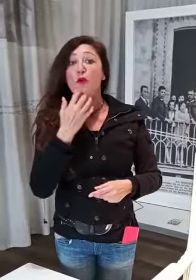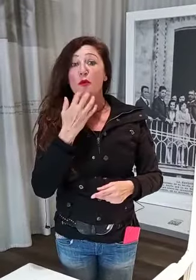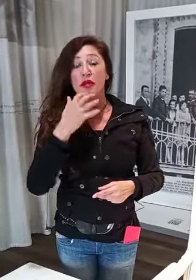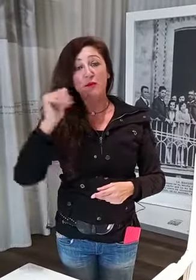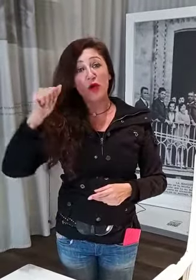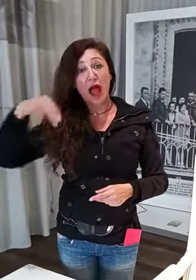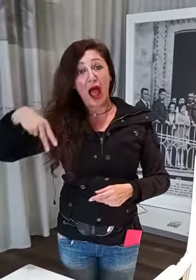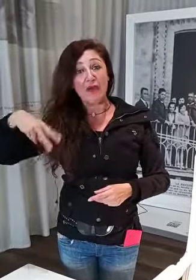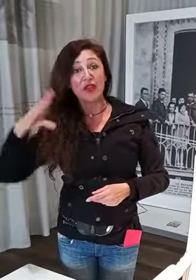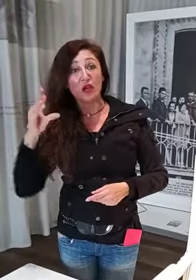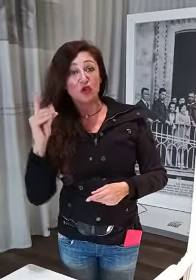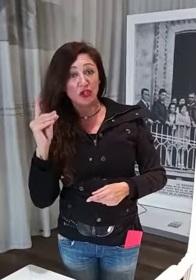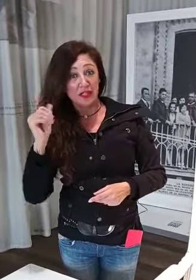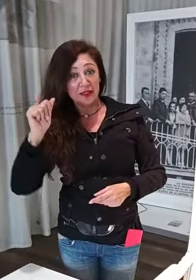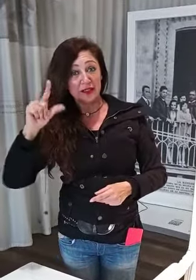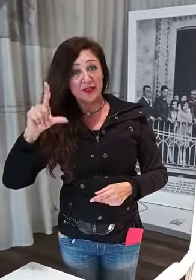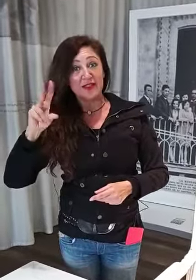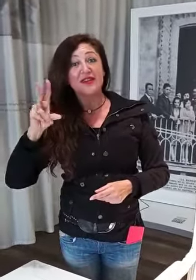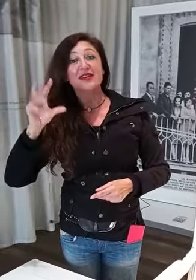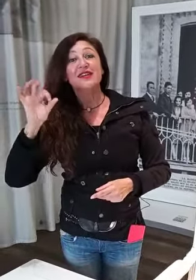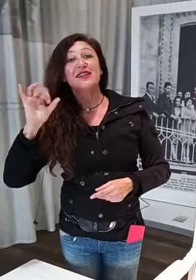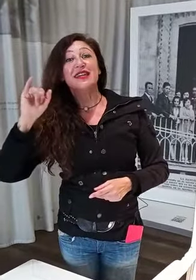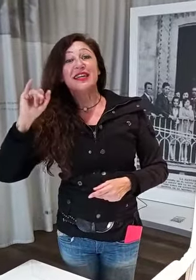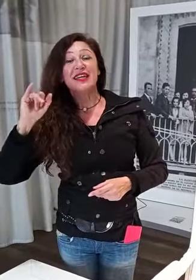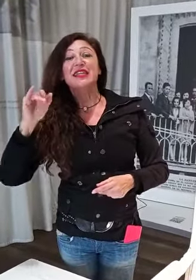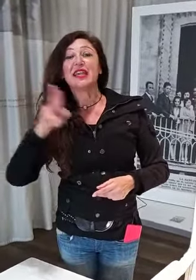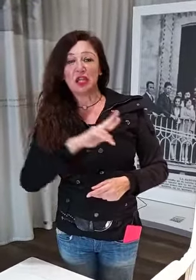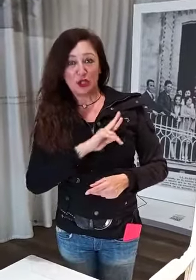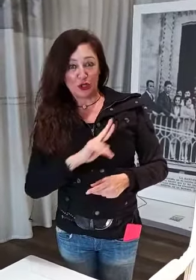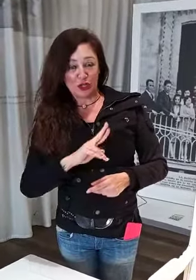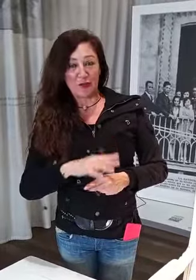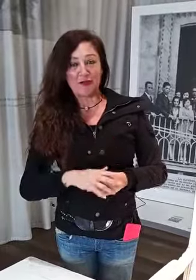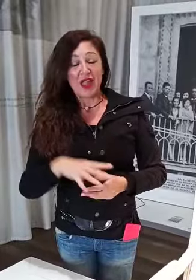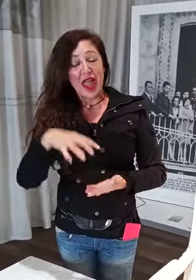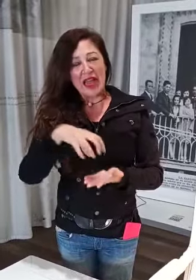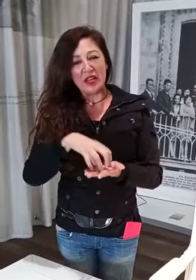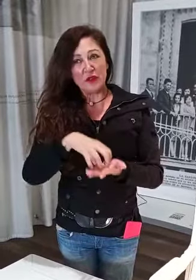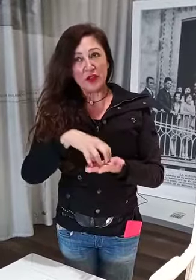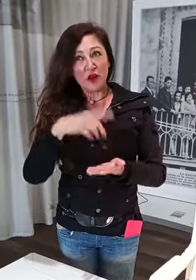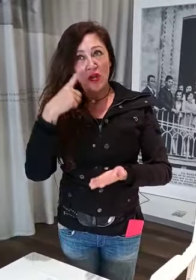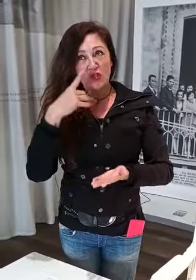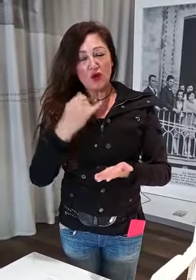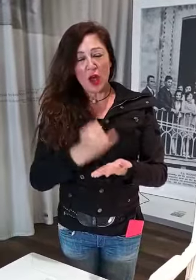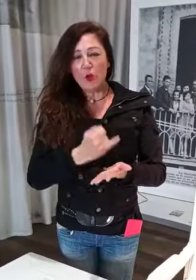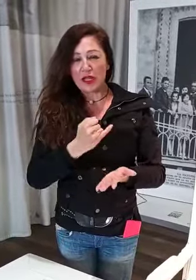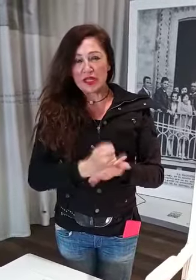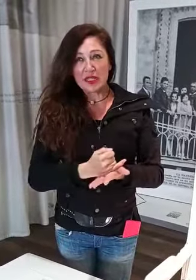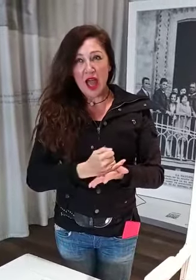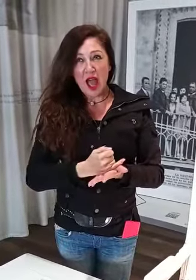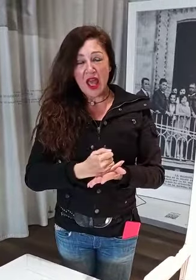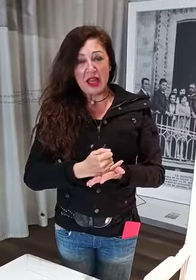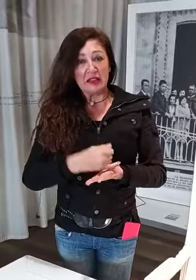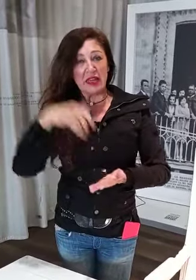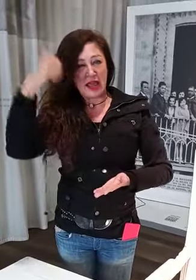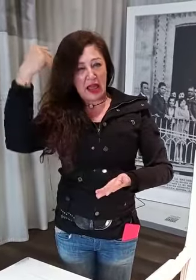por ejemplo la andalusí y religiosa. El edificio es una muestra de